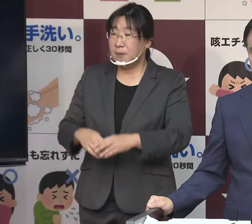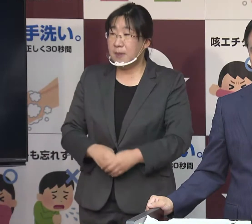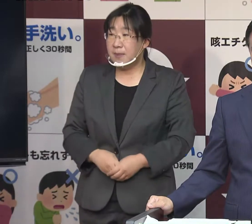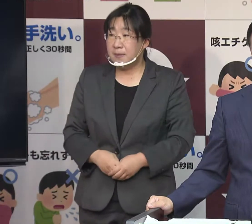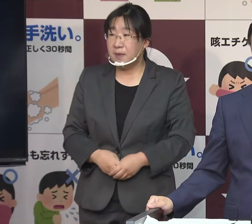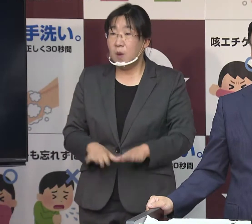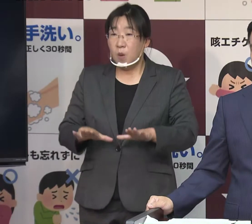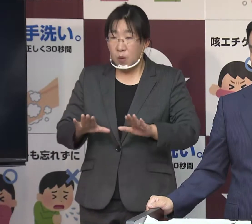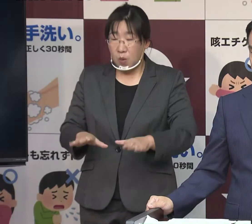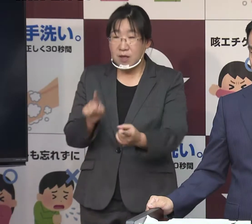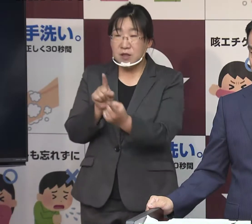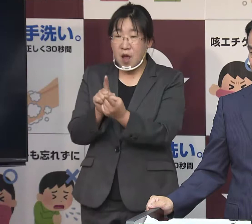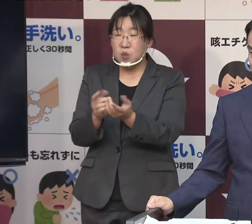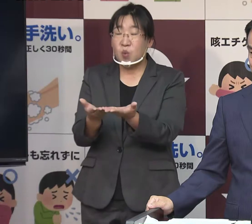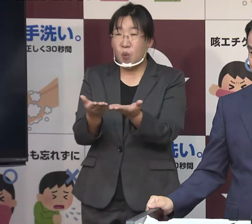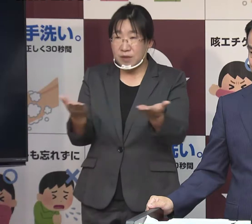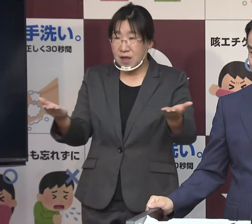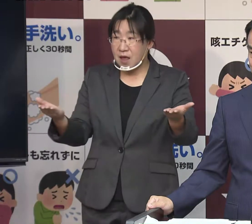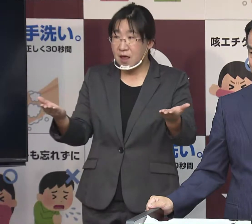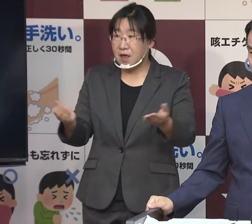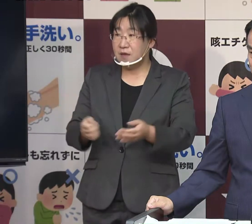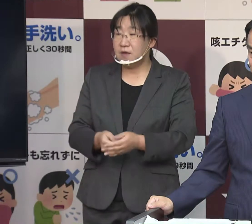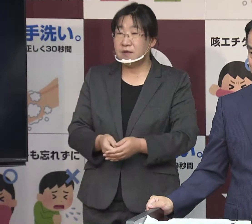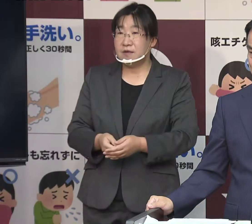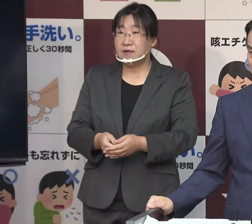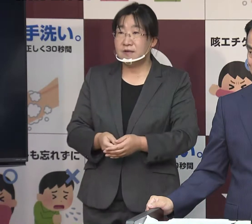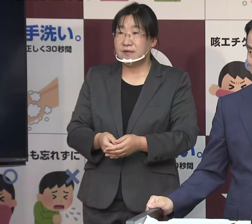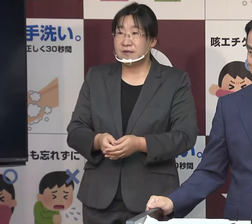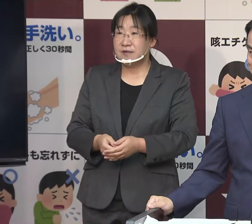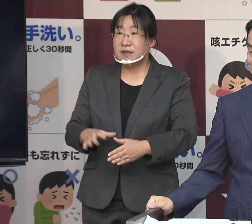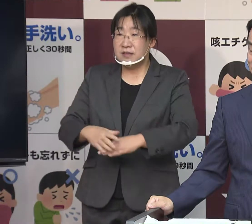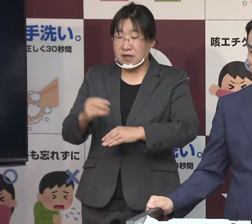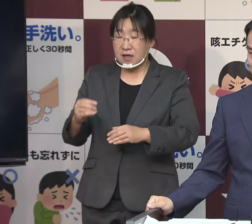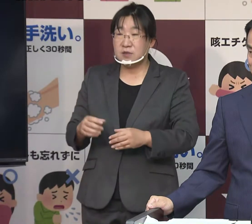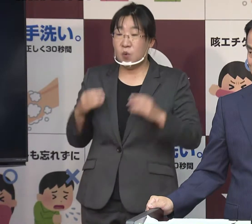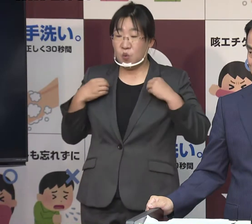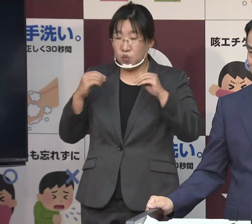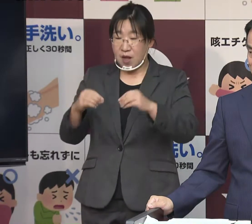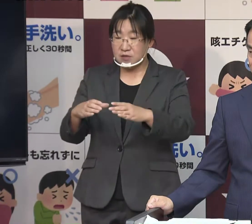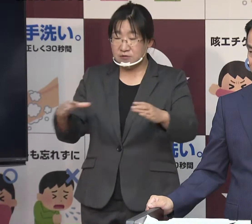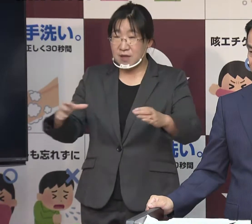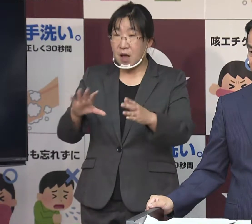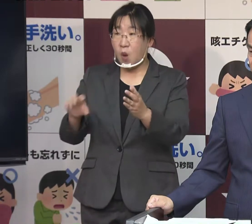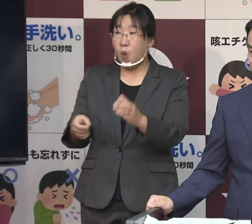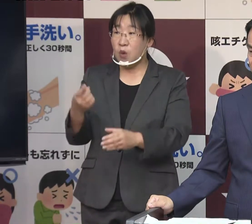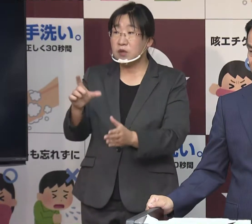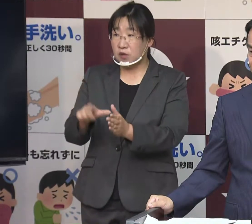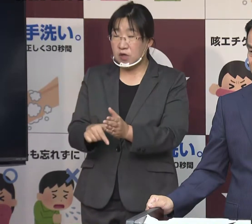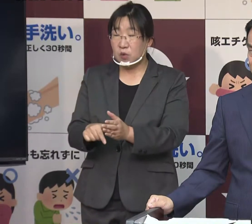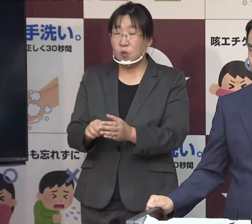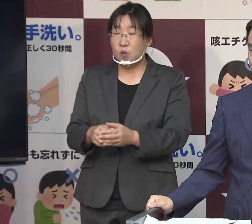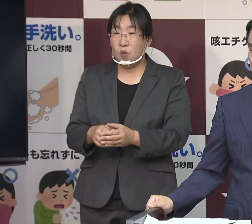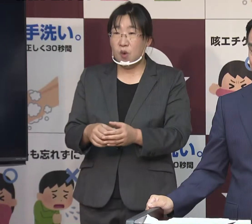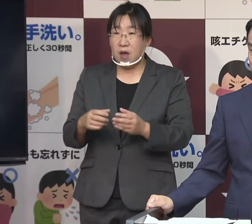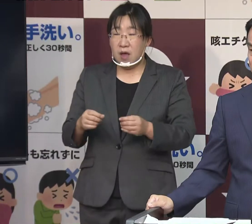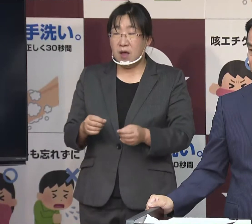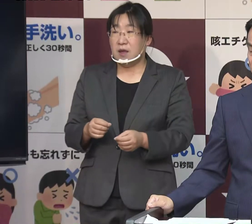今回の最初のお店は、最初のこのプラスが発生しているお店は、その感染対策としては